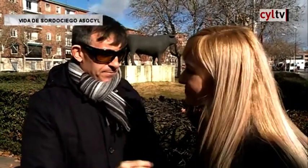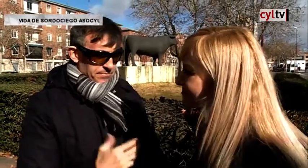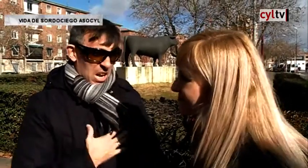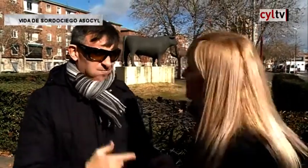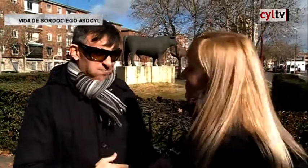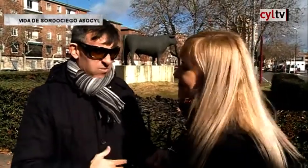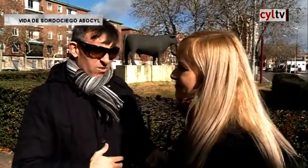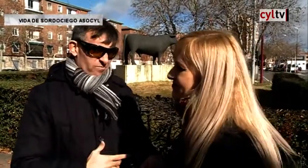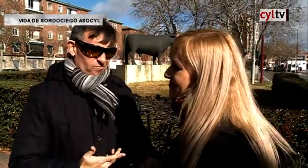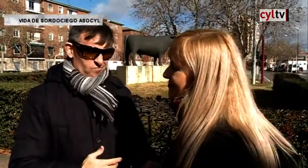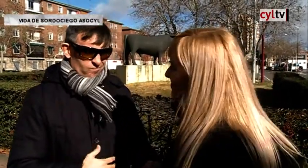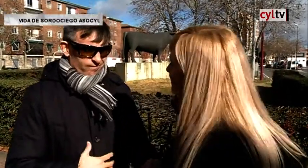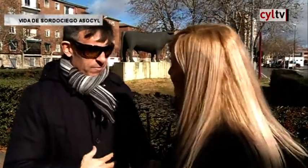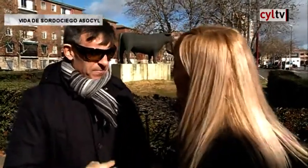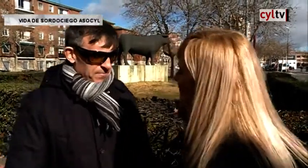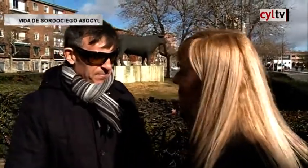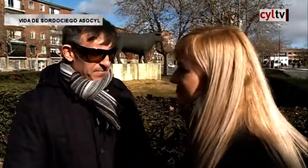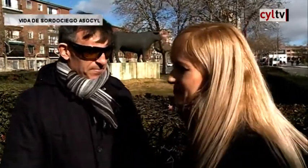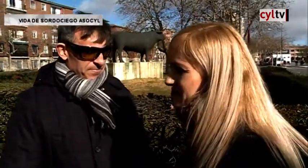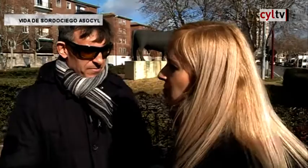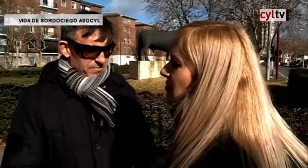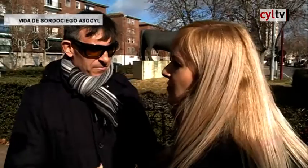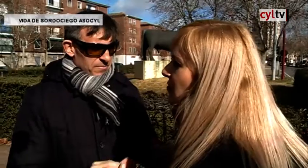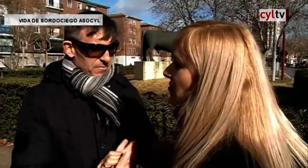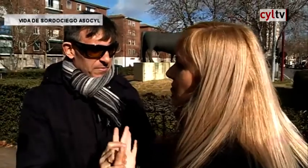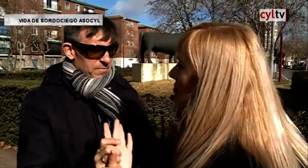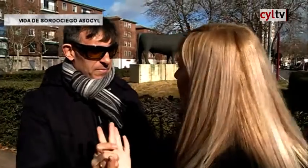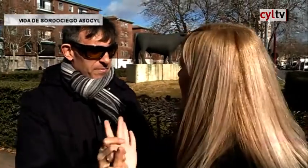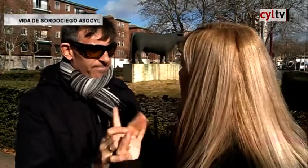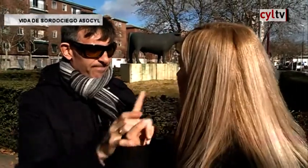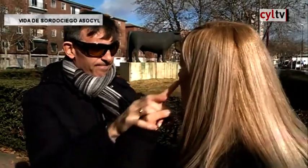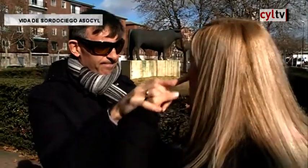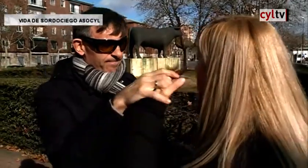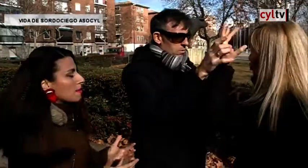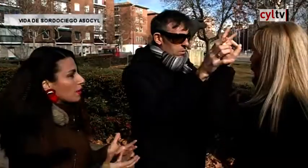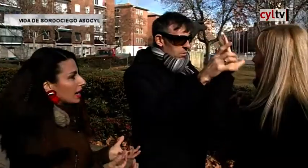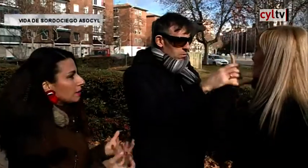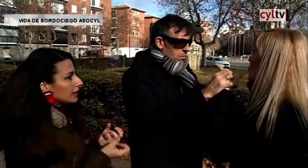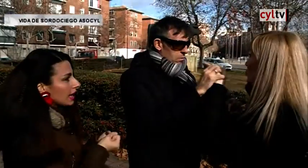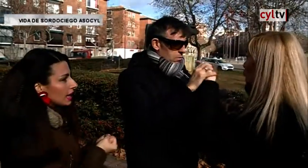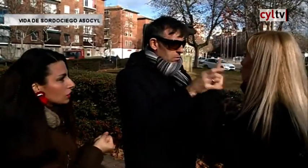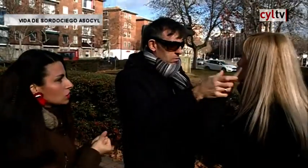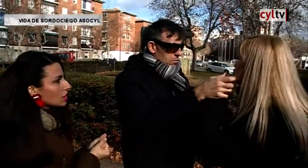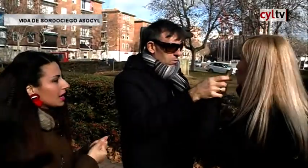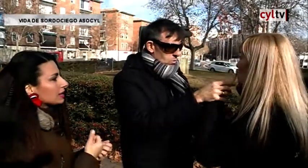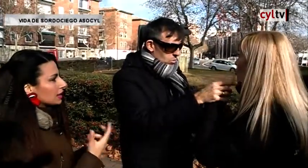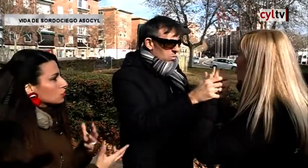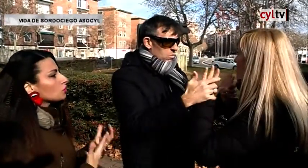nunca. Es muy difícil para una persona sorda. Claro, podría parecer una pregunta absurda, pero realmente ellos tienen su